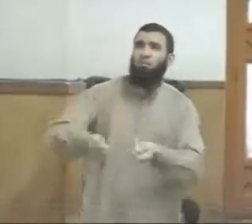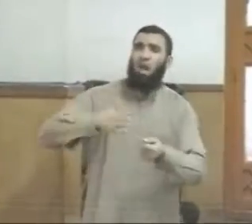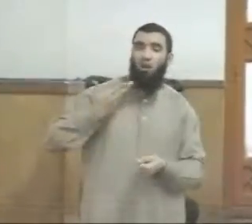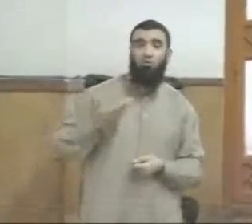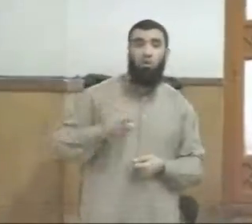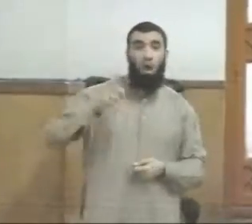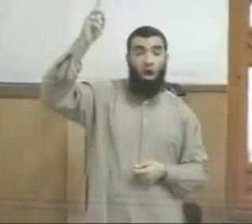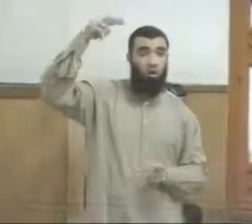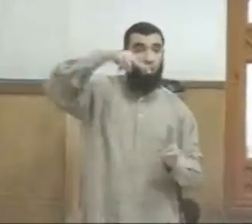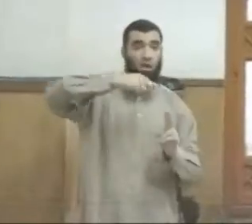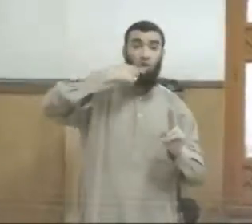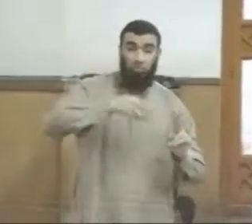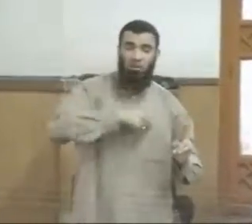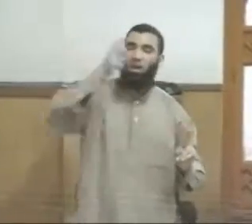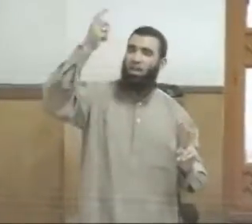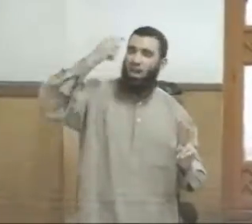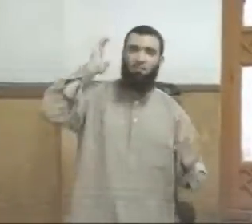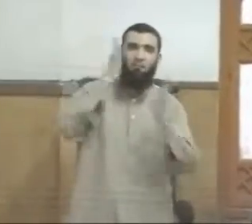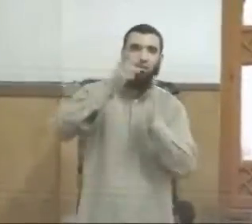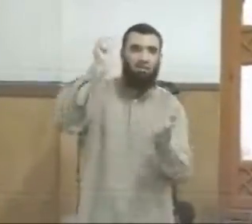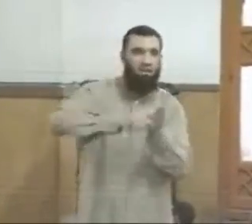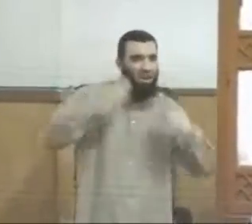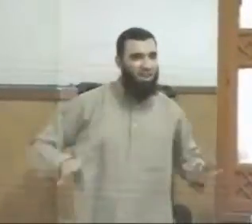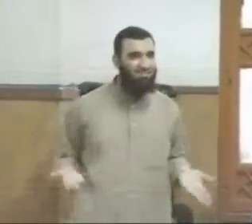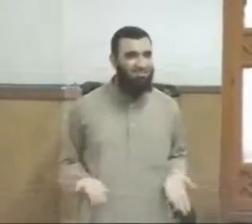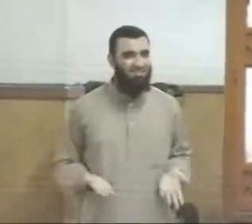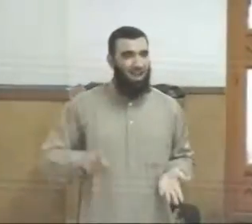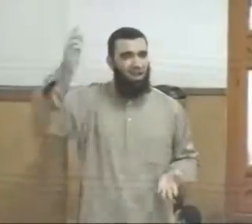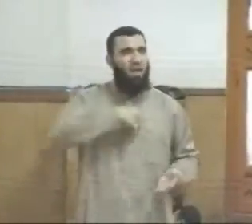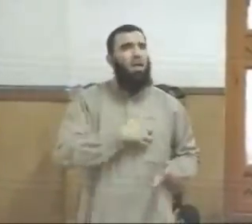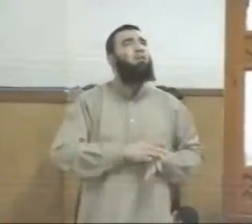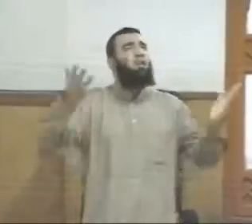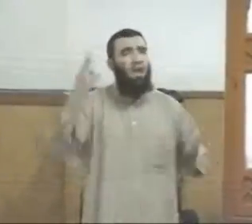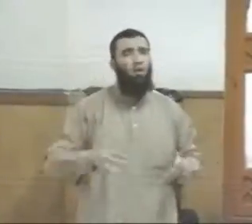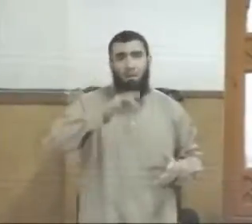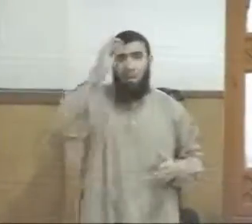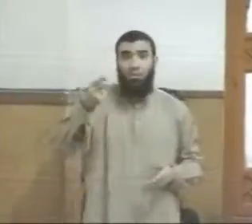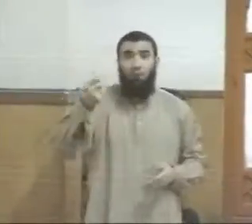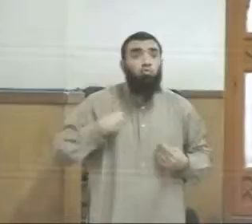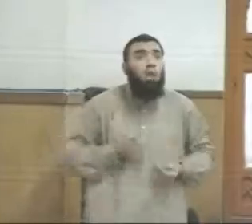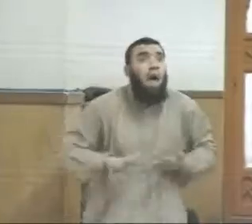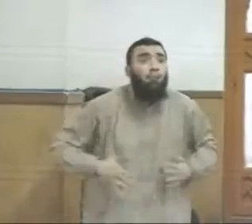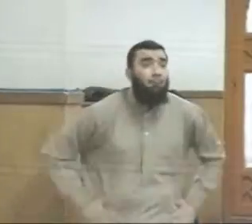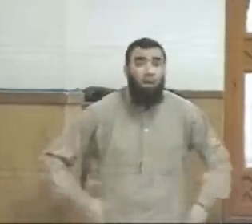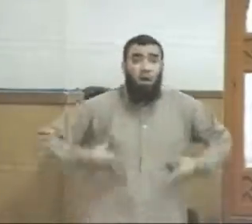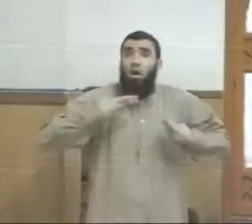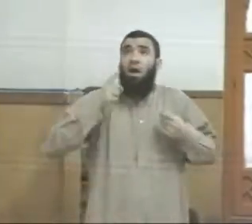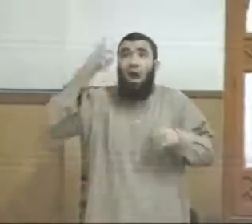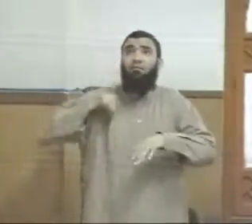الله يعلم صدق منك وهو لا يملك شيئا ولم يخرج شيئا، فهو